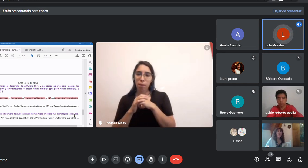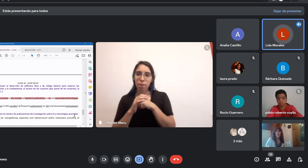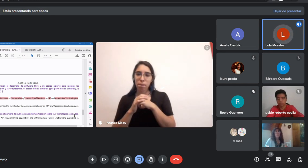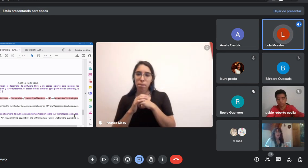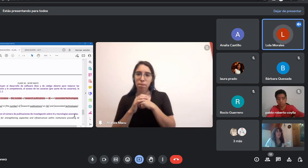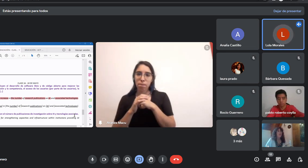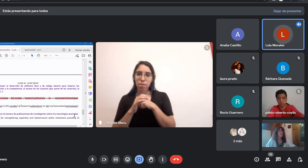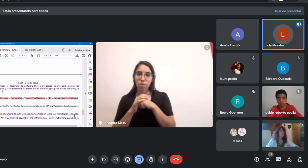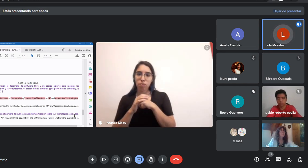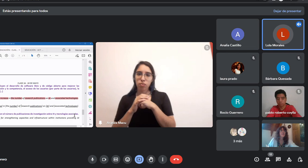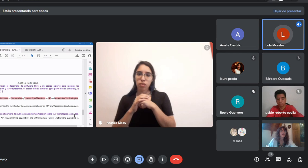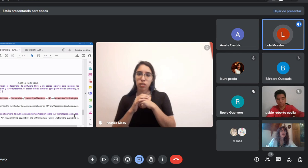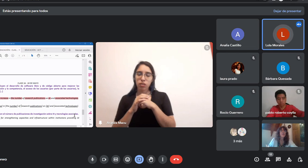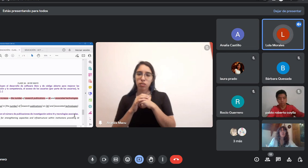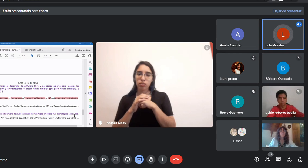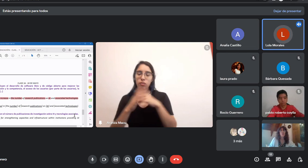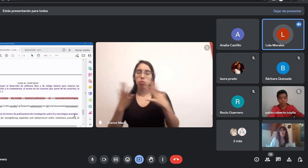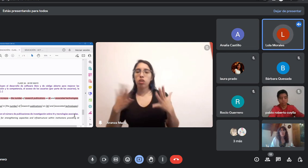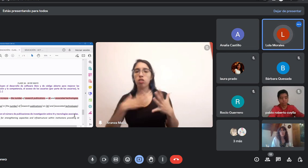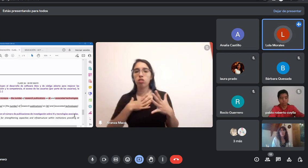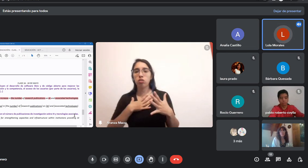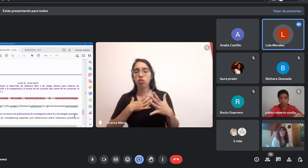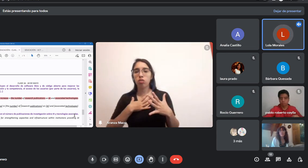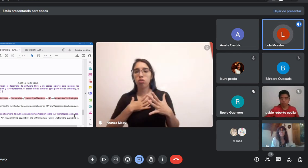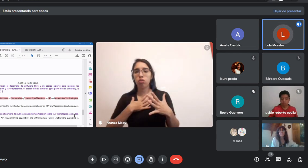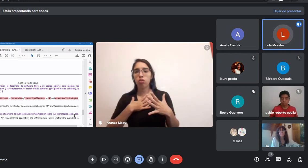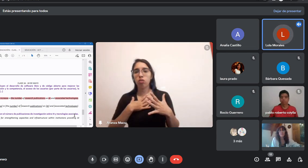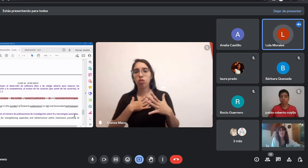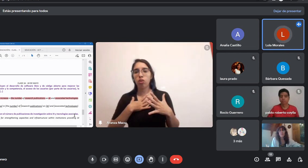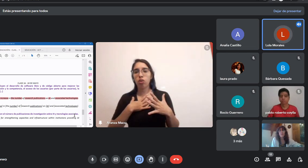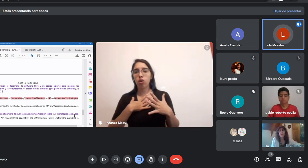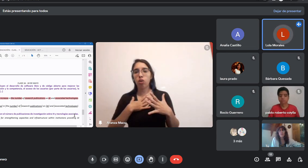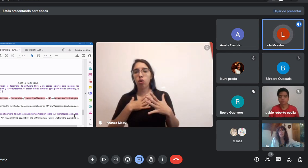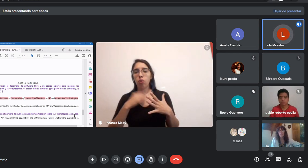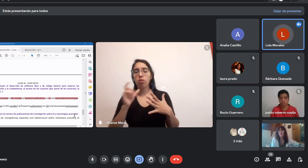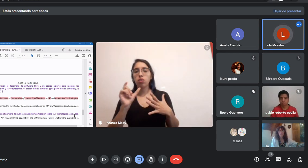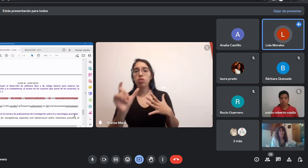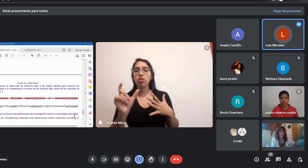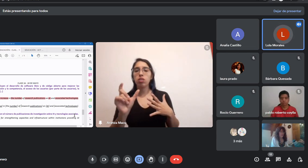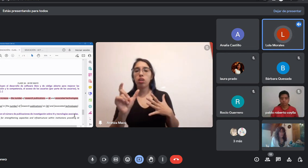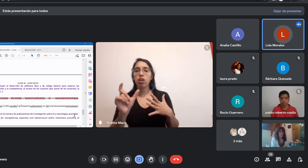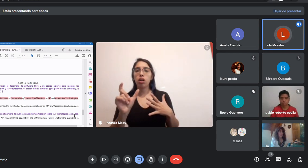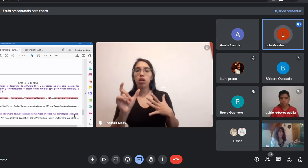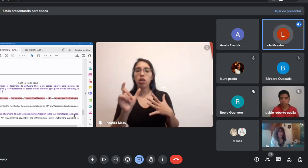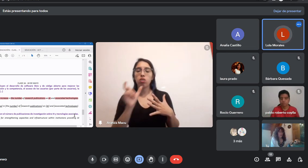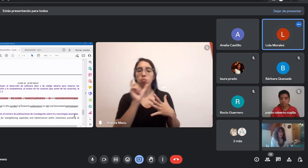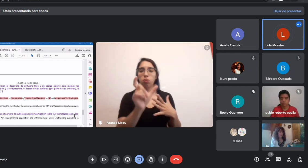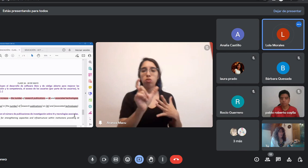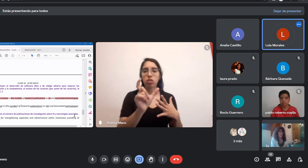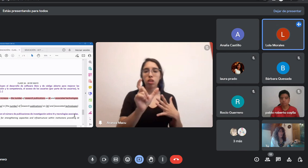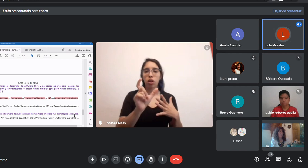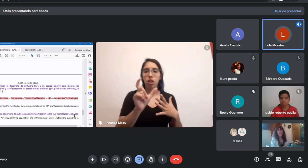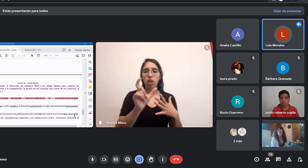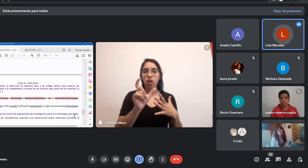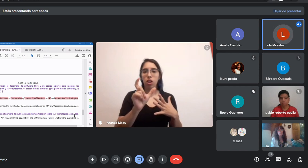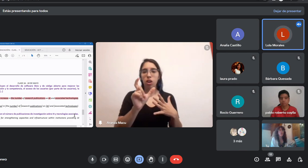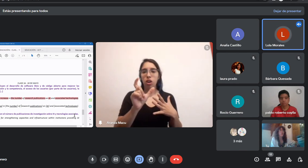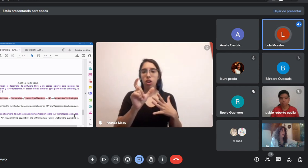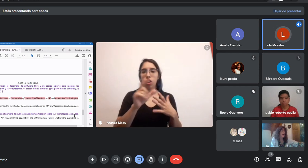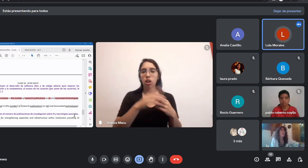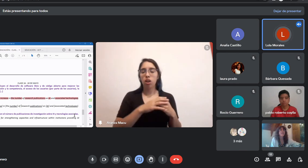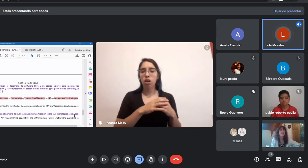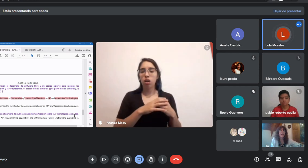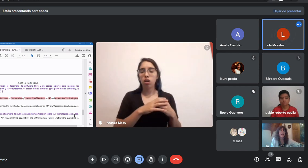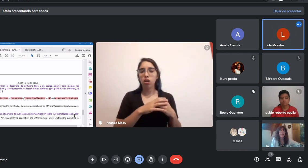una Bueno. diferencia, porque yo lo había puesto en el número, no en los números, como dijo la compañera. Por eso dice Pero ahí en el estaría bien. número o en